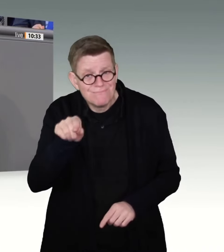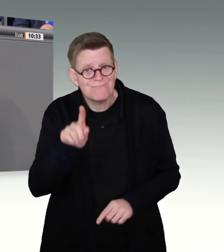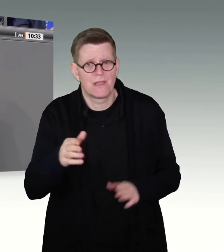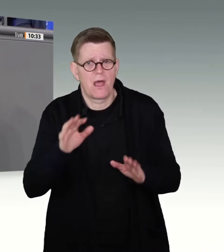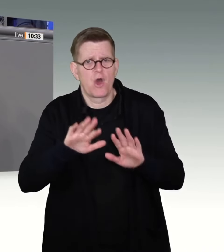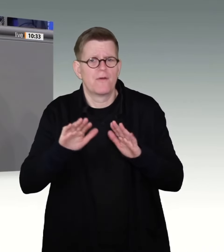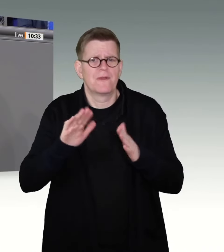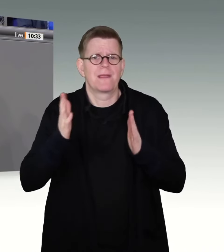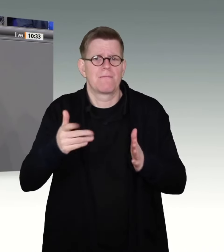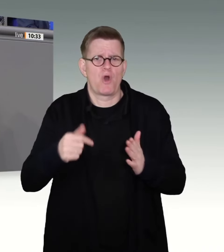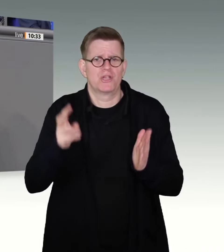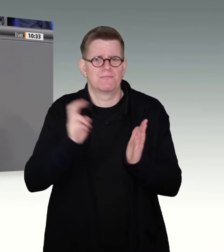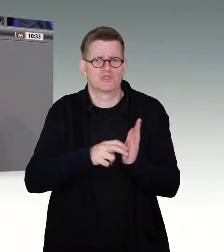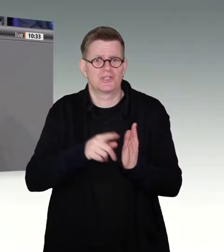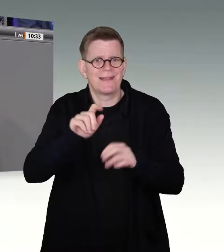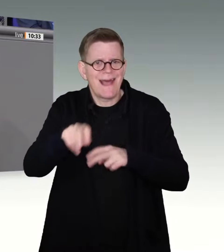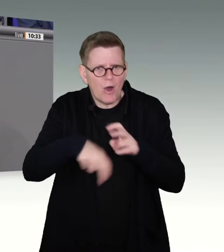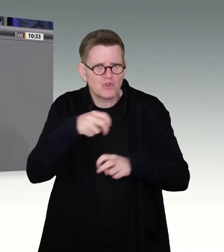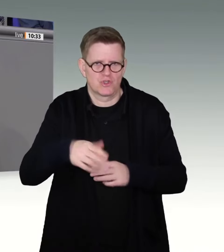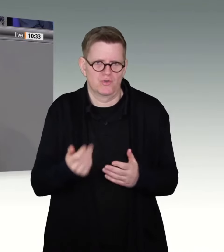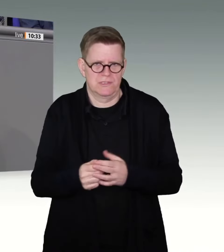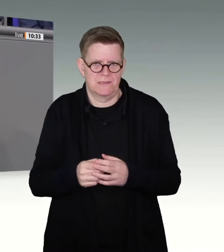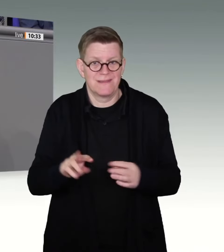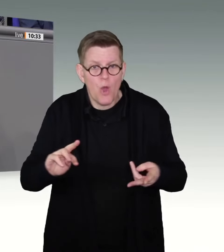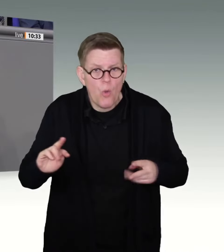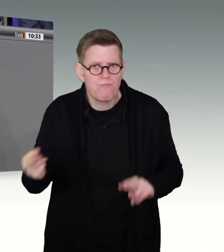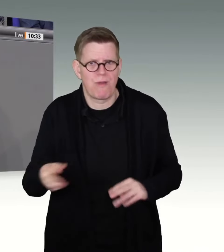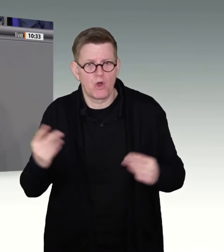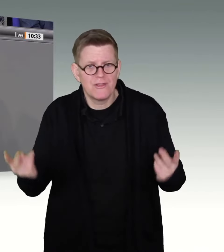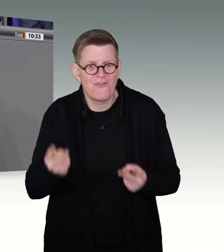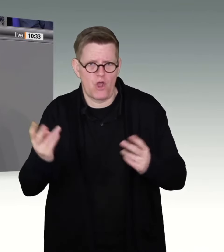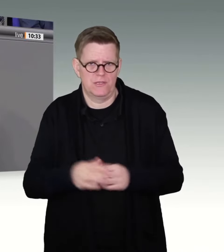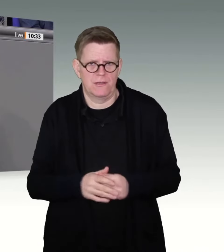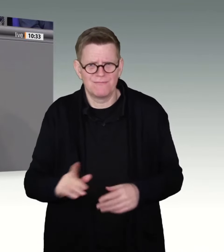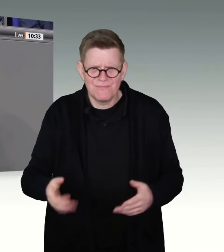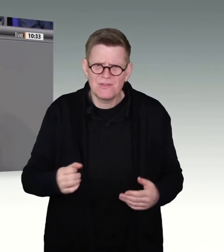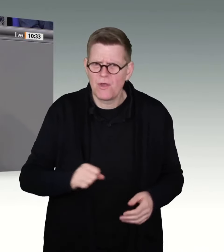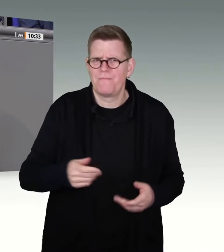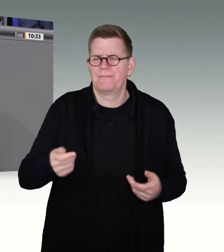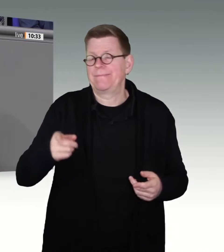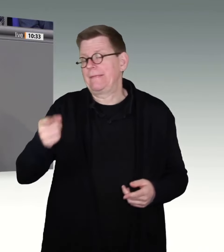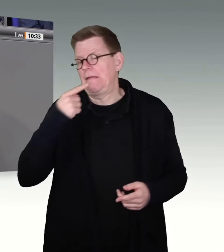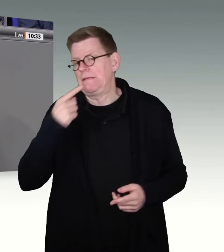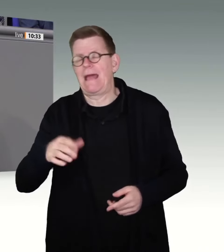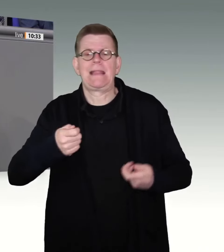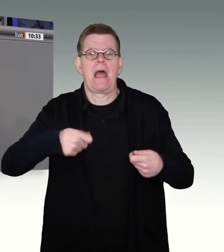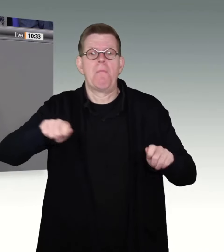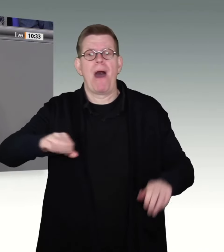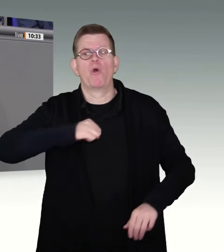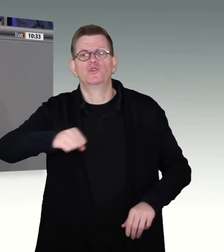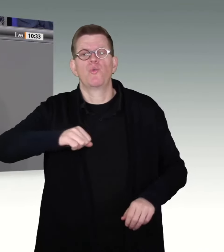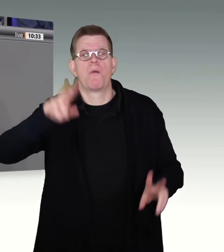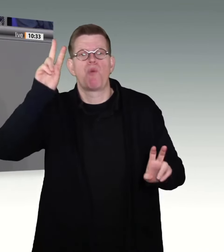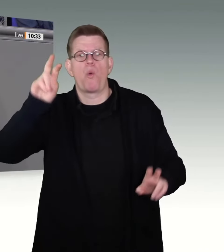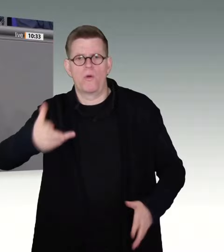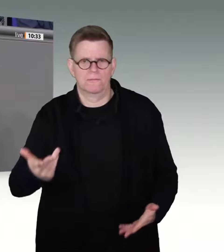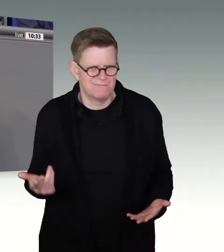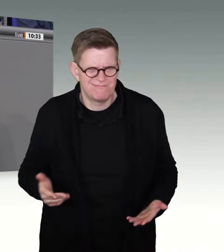diskutiert, und ich will ja nicht zu viel verraten, auch von der Union gab es da ein paar Bedenken. Der Bauturbo ist nämlich eigentlich ein Genehmigungsturbo.